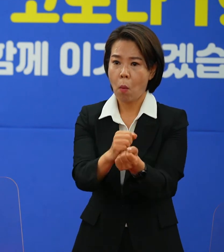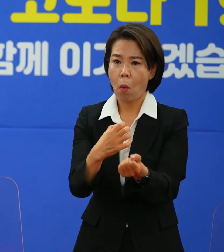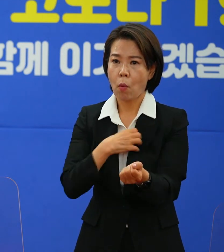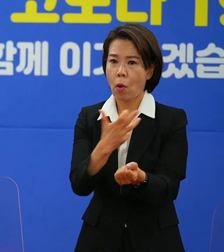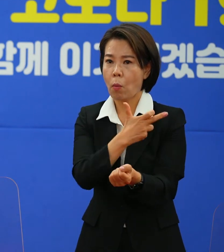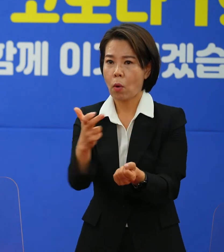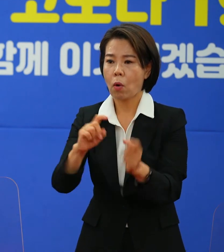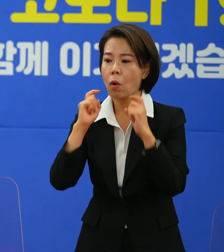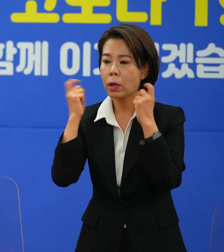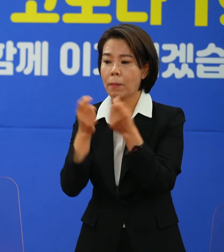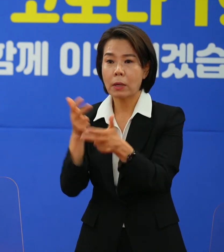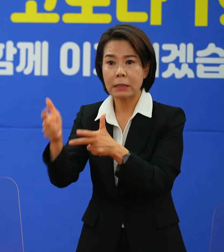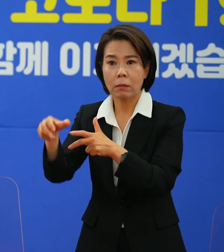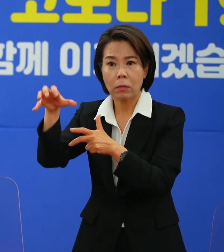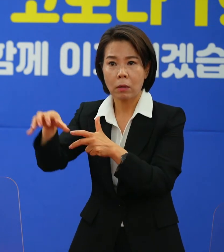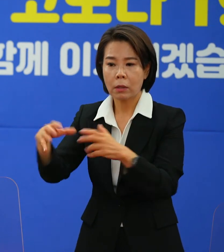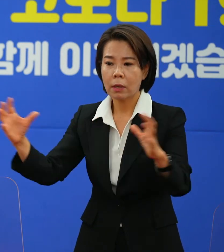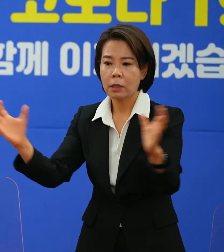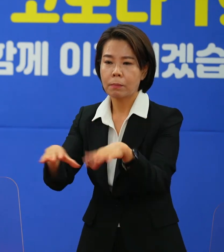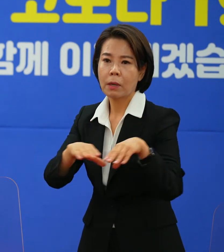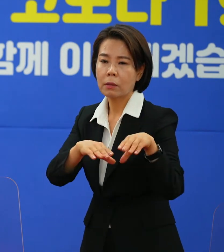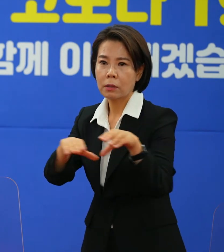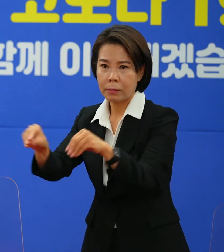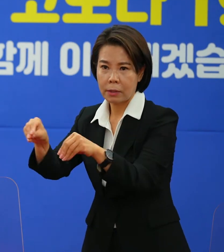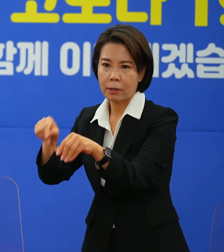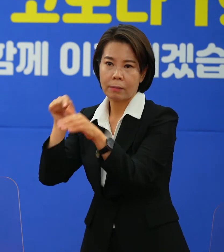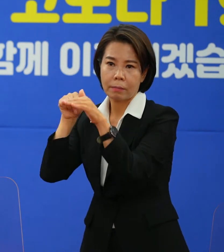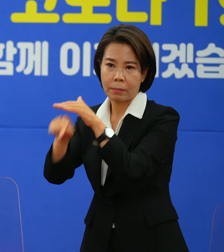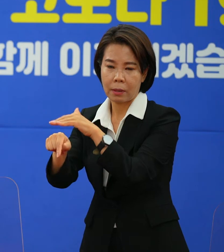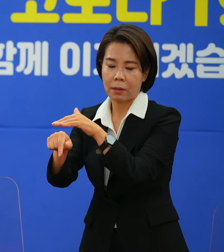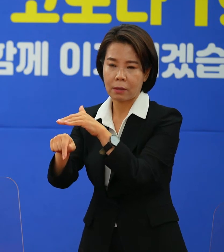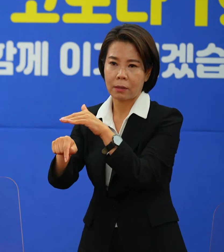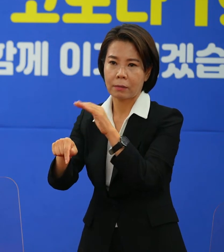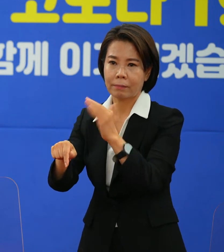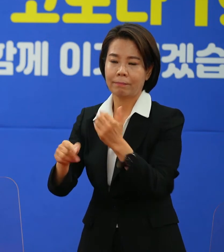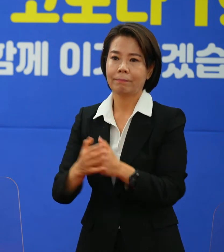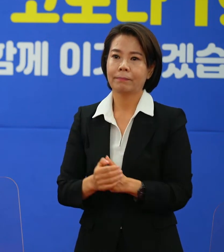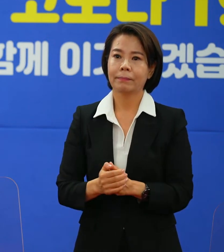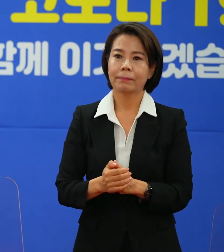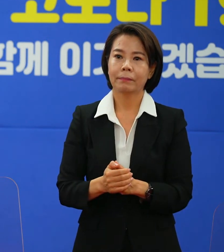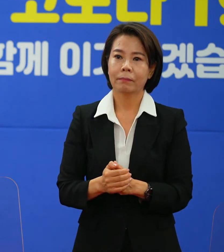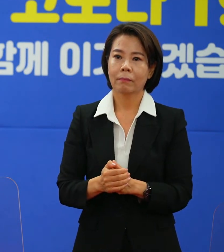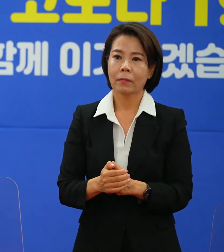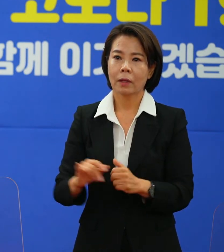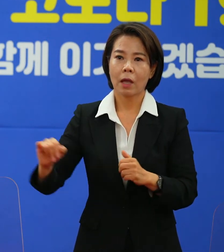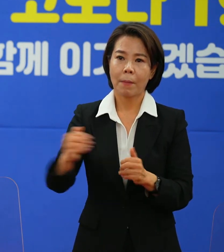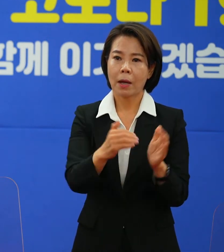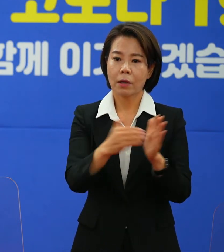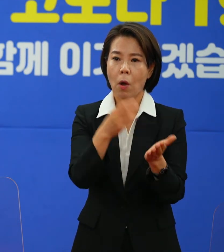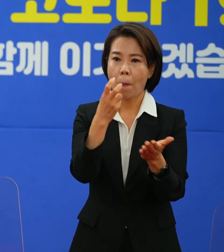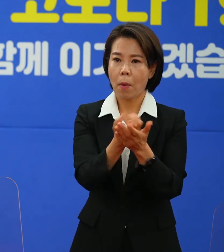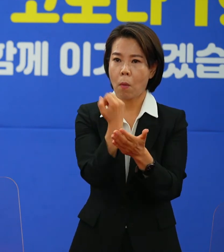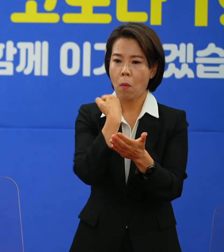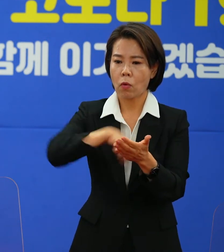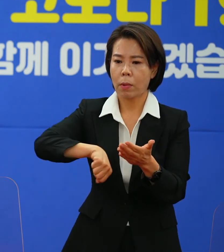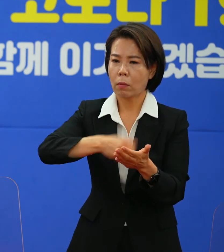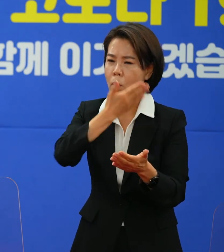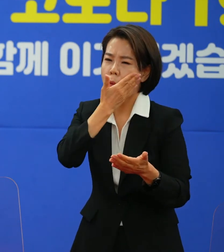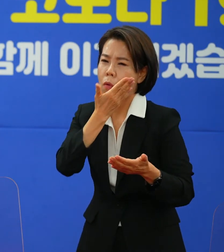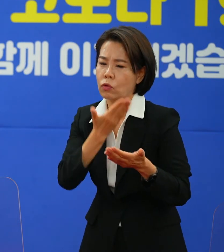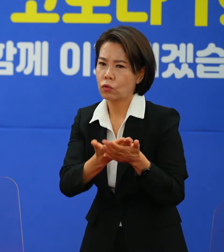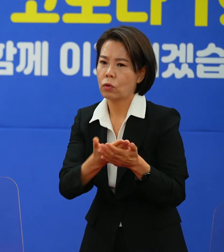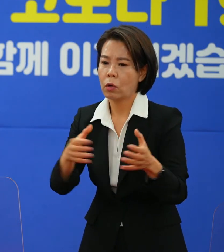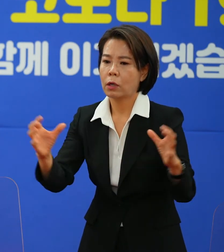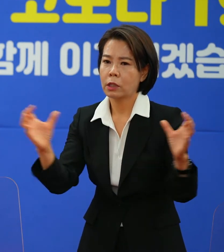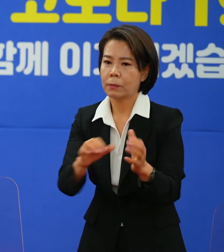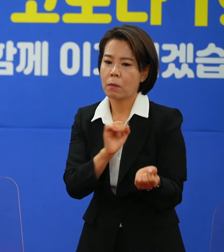개별 사업장에 대해 집합금지 처분이 내려집니다. 방역수칙 위반 정도가 중대하고 집단